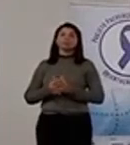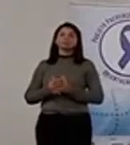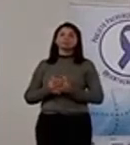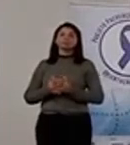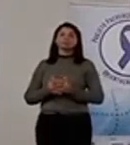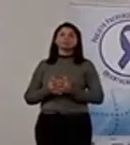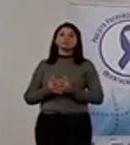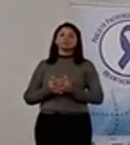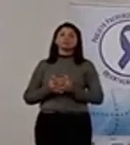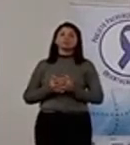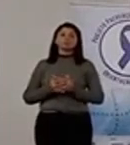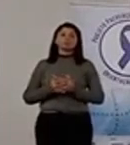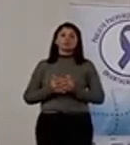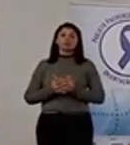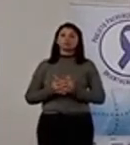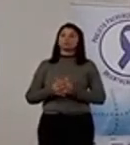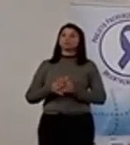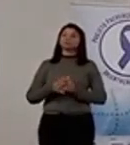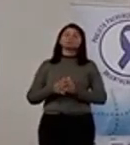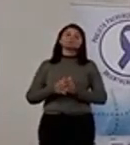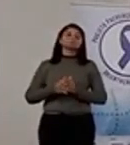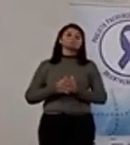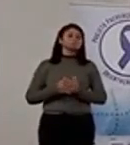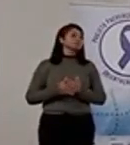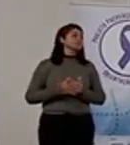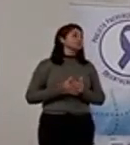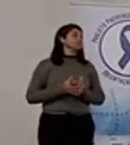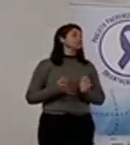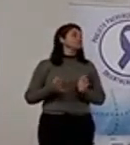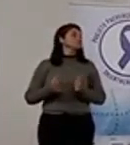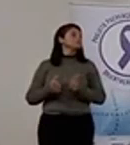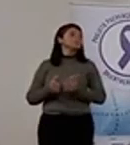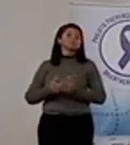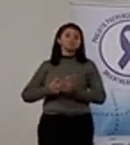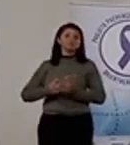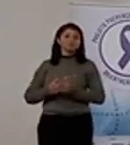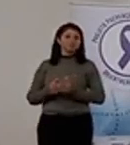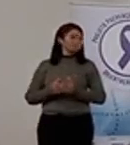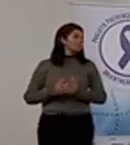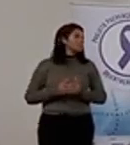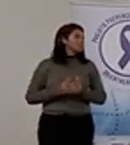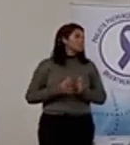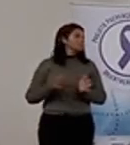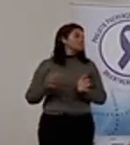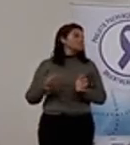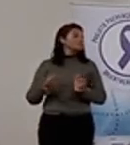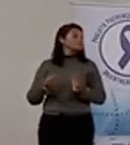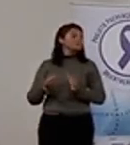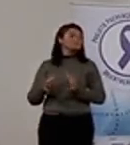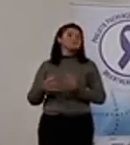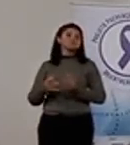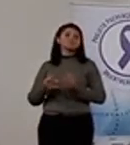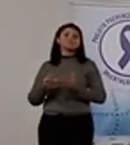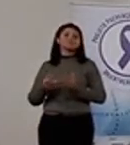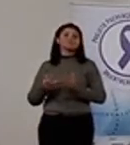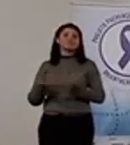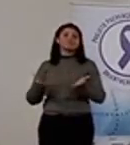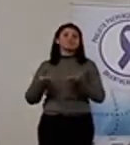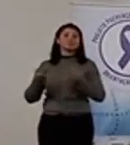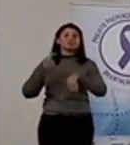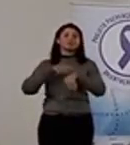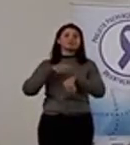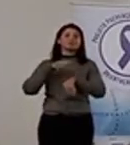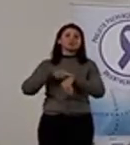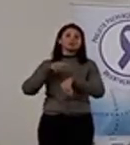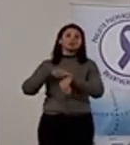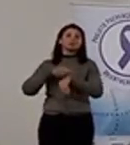Ah, já deu. Teve uma outra pessoa, não estava em outro lugar, que ficava mostrando o papel toda hora. Eu falei, olha, eu estou contando, às vezes você mostra o papel, porque eu não consigo ver o